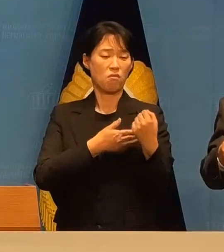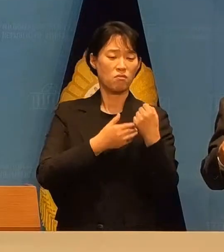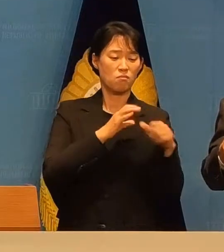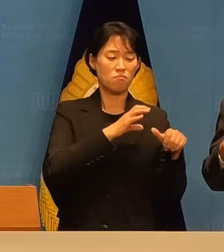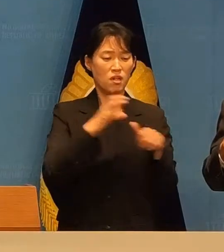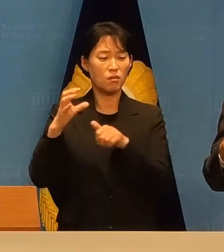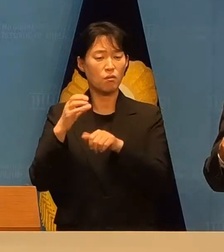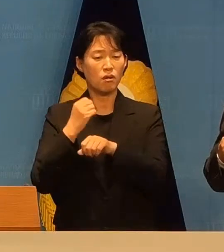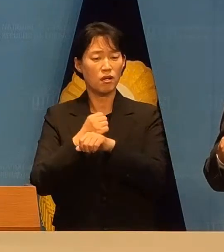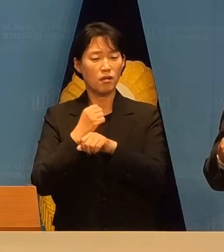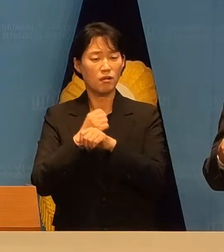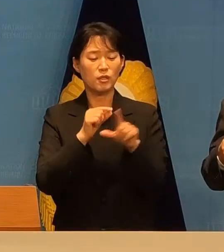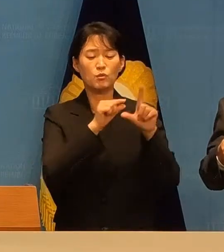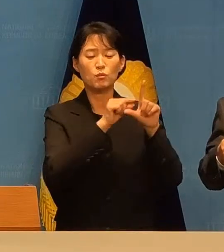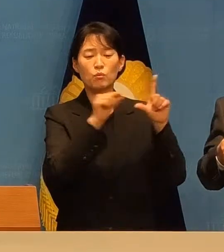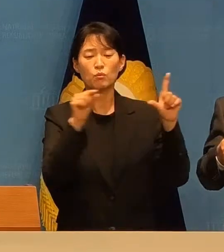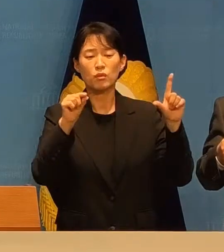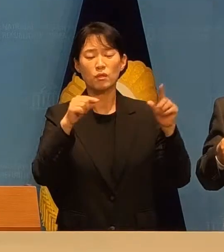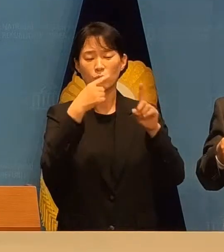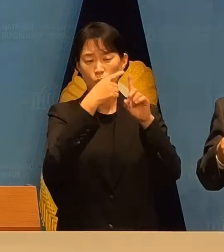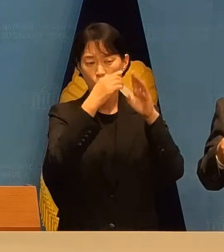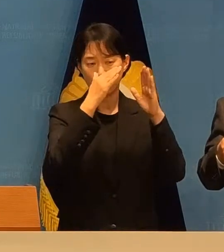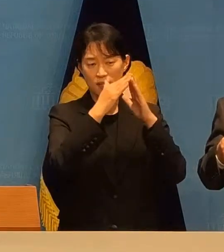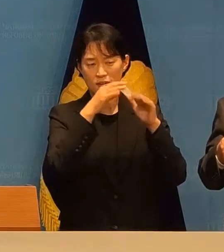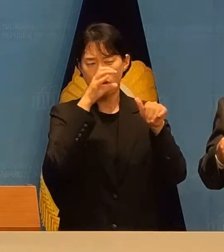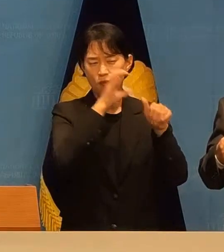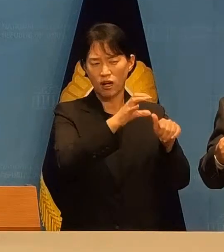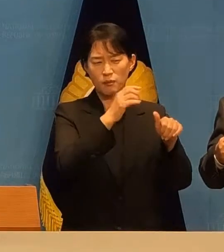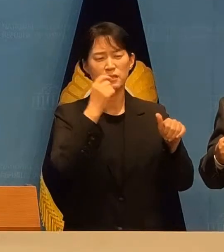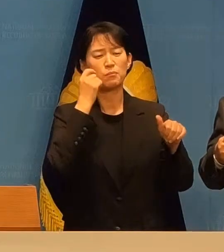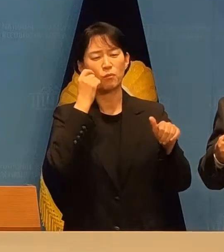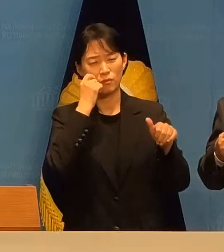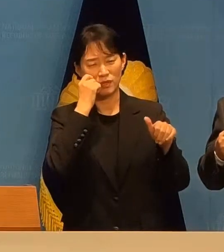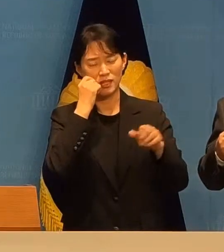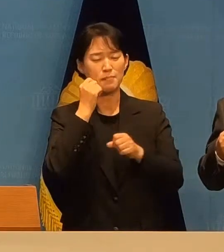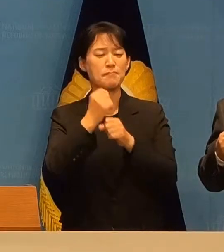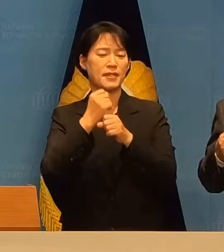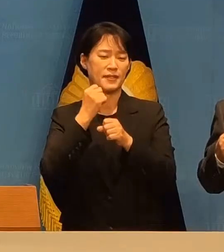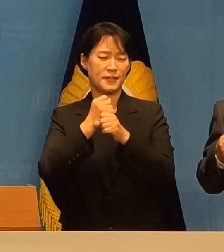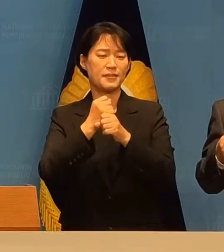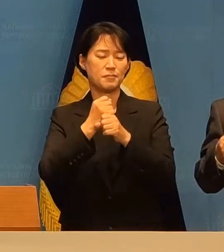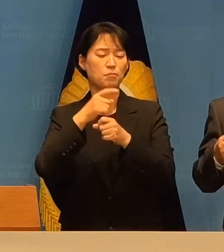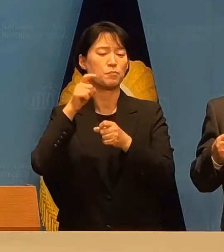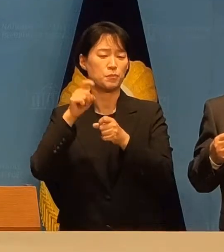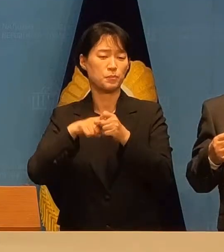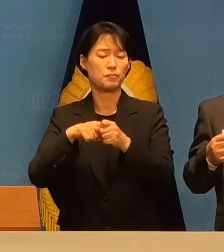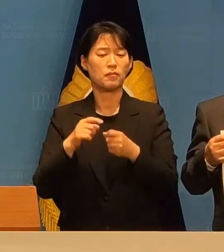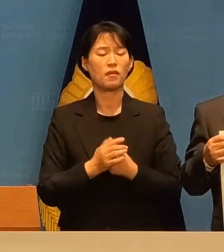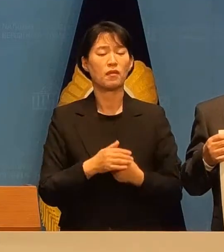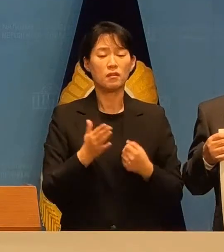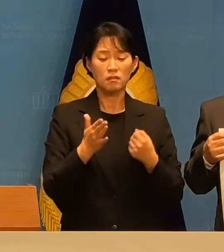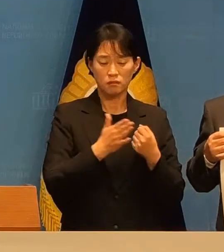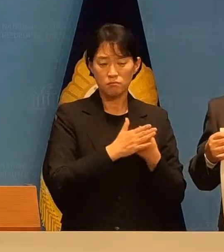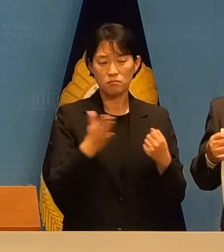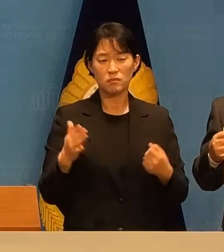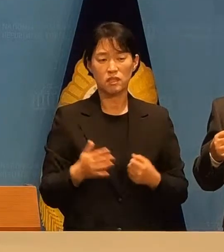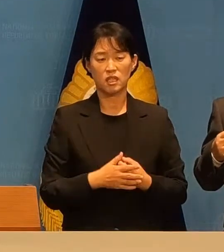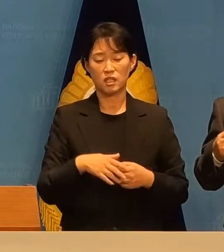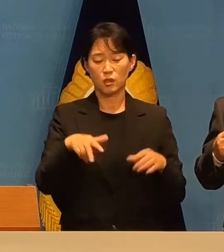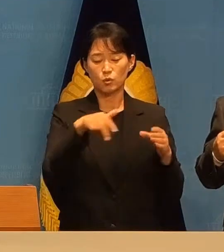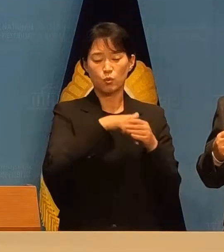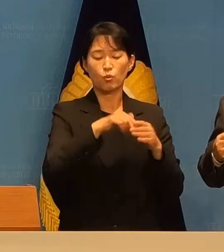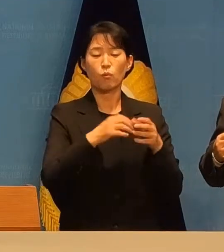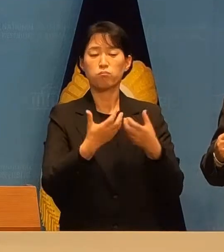이용해 소수의 교회를 억압하지 못하게 만들어진 것입니다. 그러므로 정교